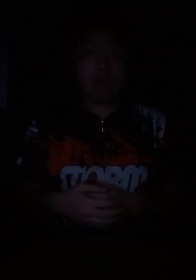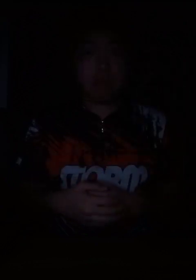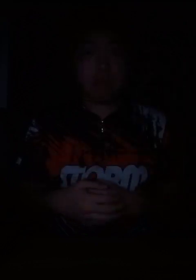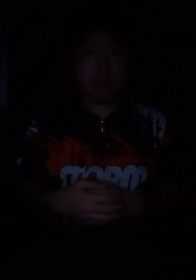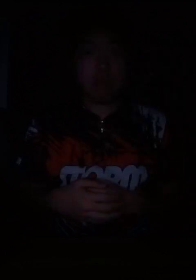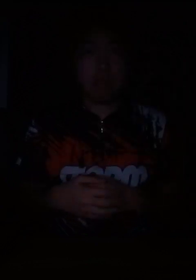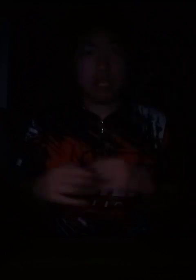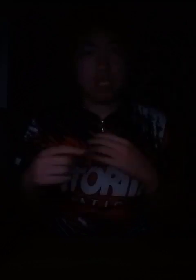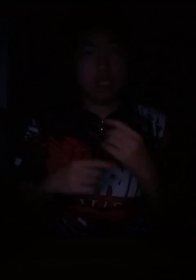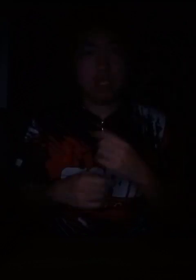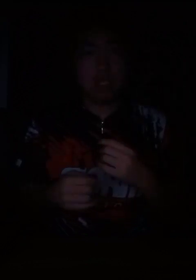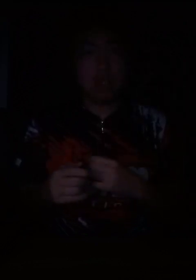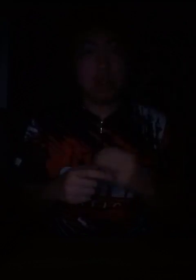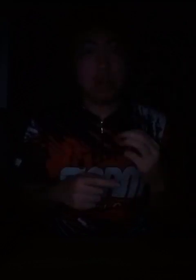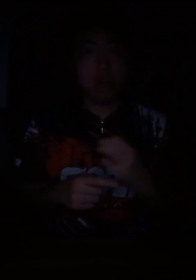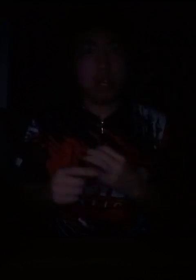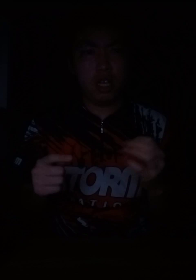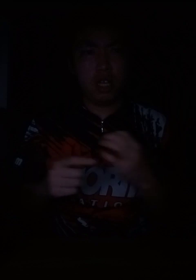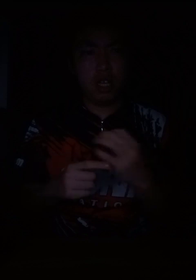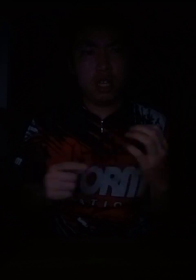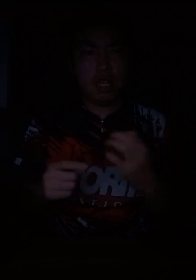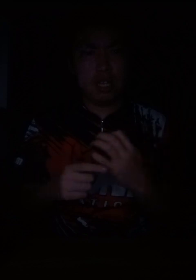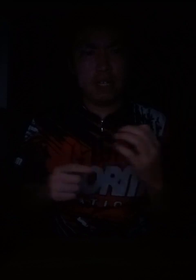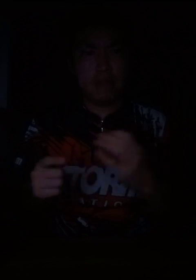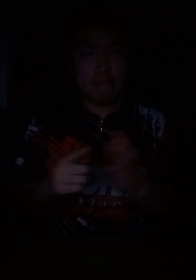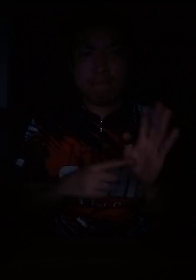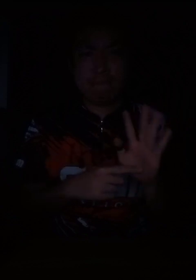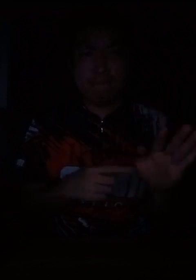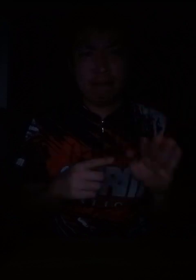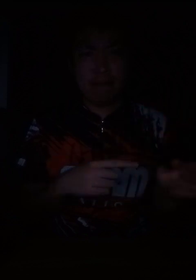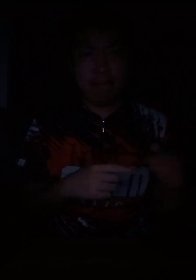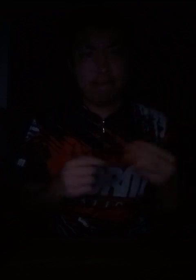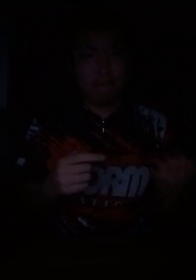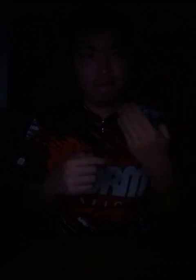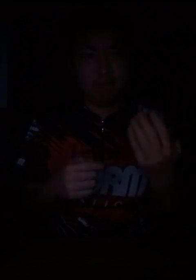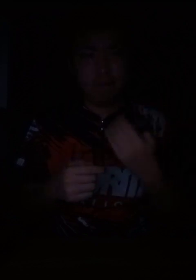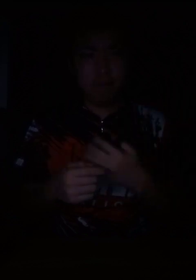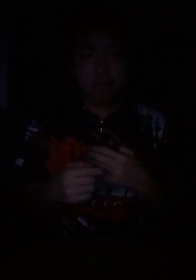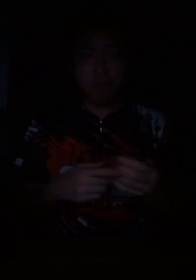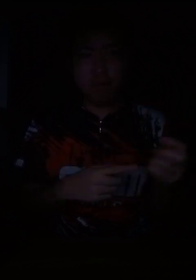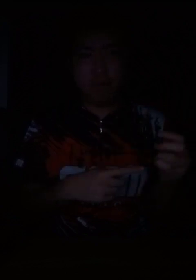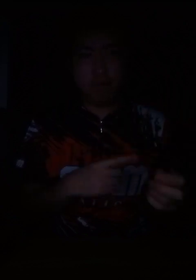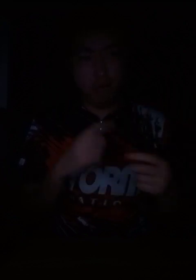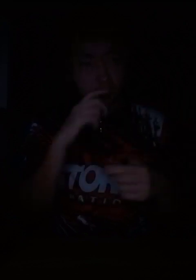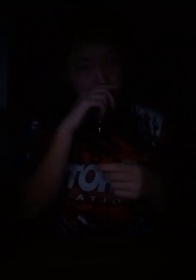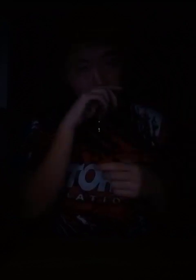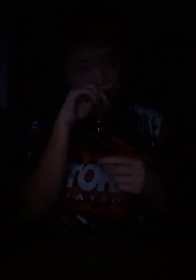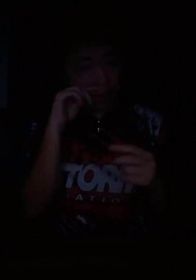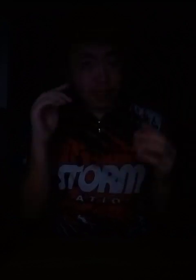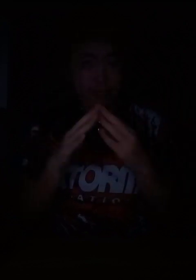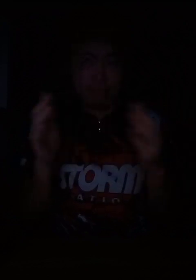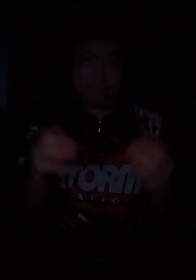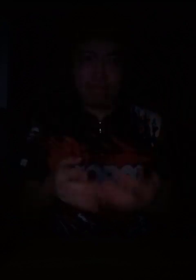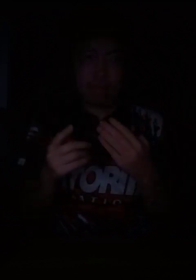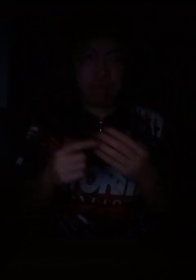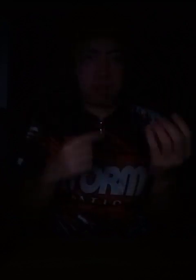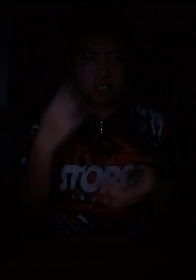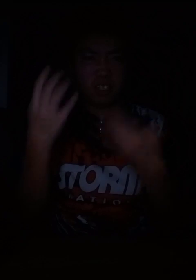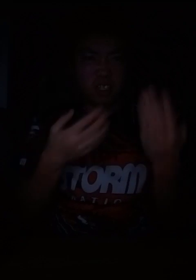승객분이 못 보겠는지 아저씨 조례 찾아보시면 다 나와요 이러면서 뒤에 하신 남성 승객분이랑 여성 승객분이 막 소리를 쳐서 막